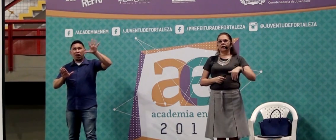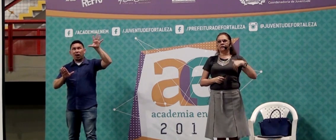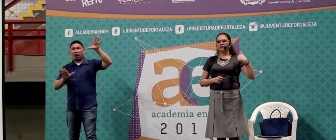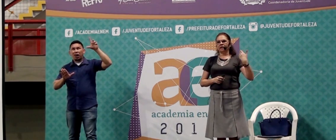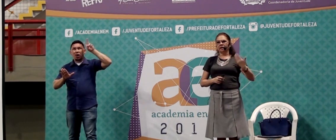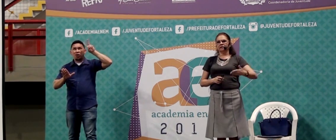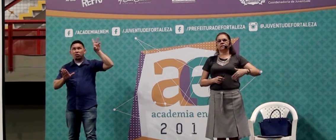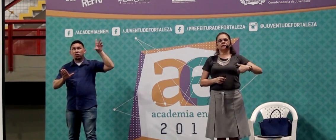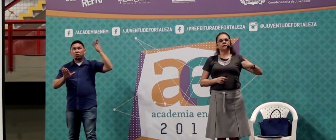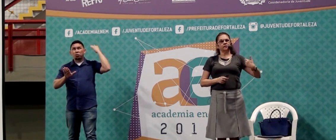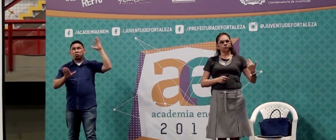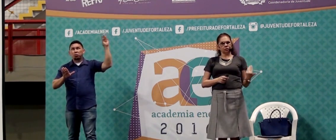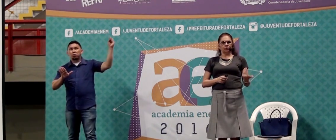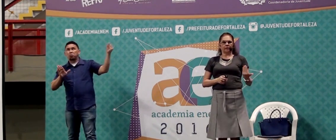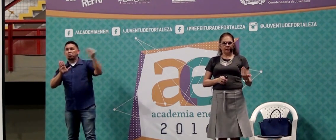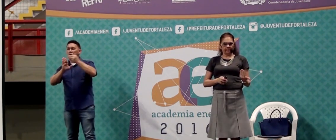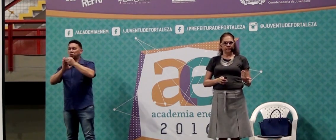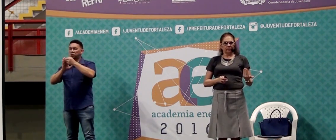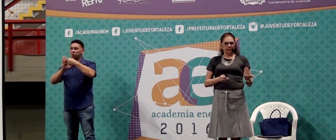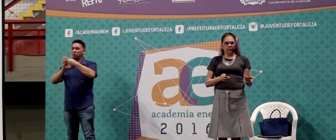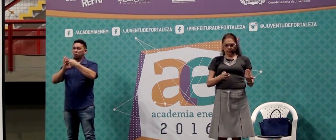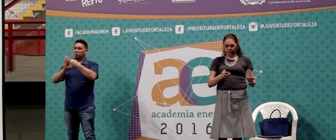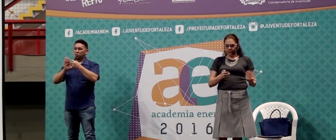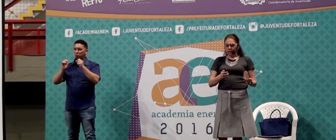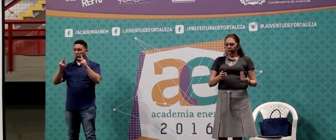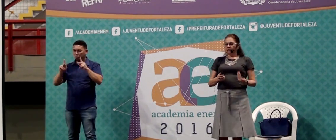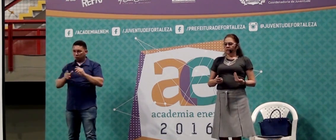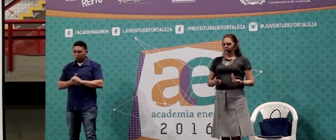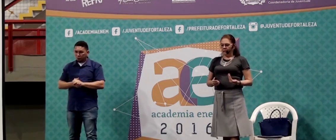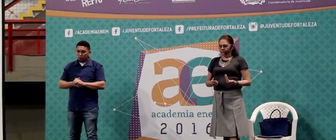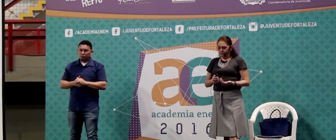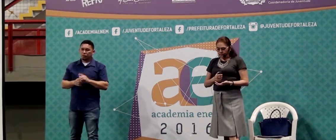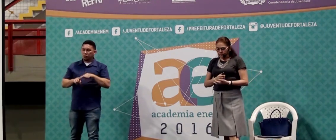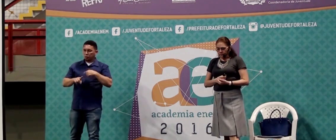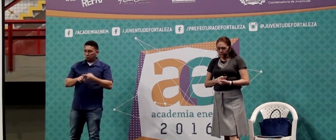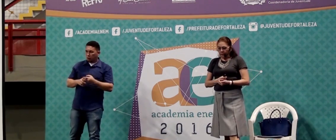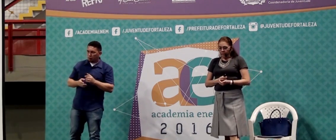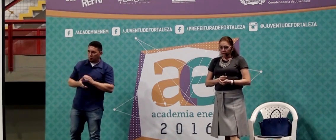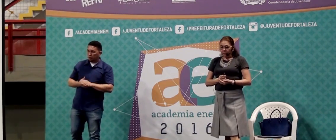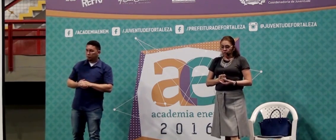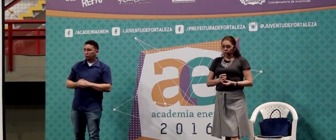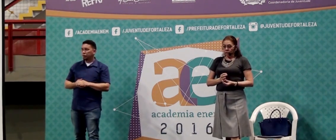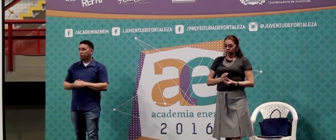que referência histórica. Tá bom? Vamos lá.